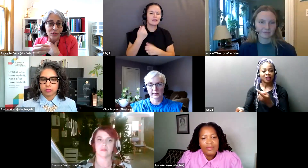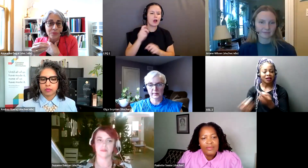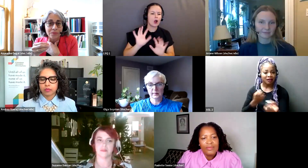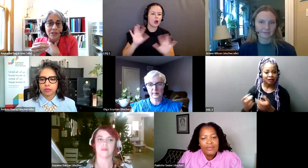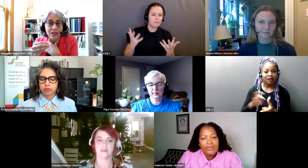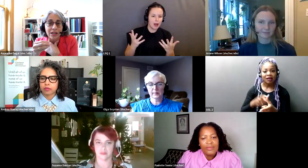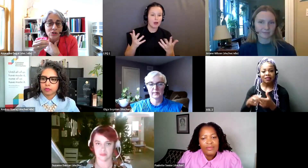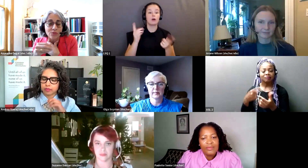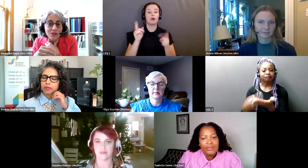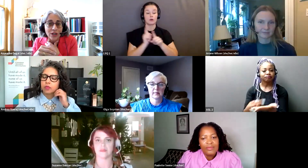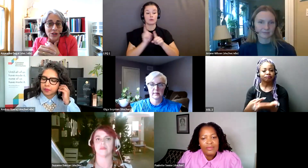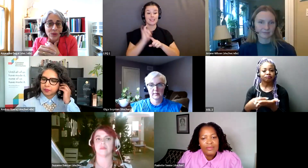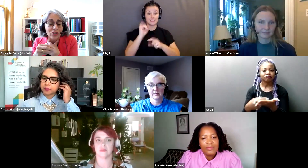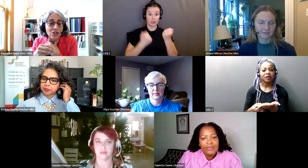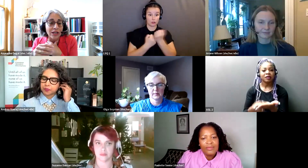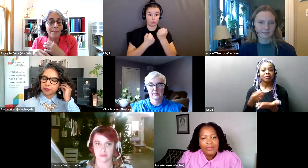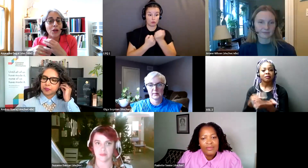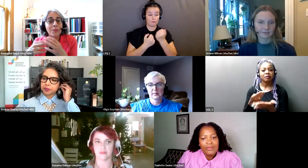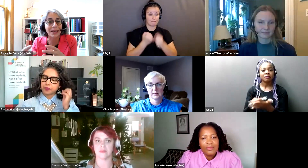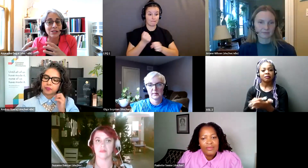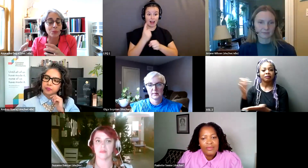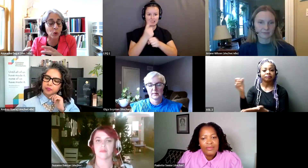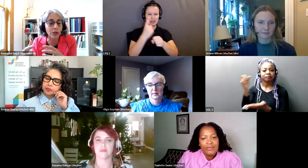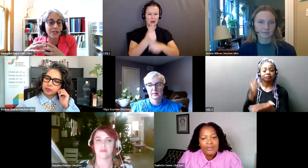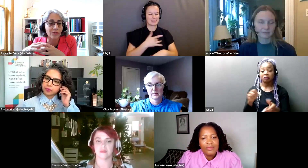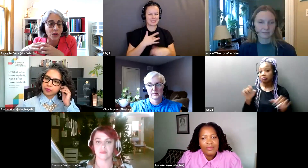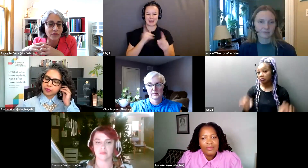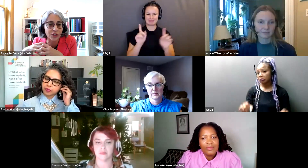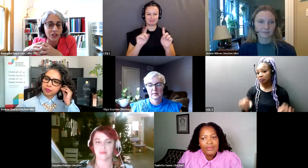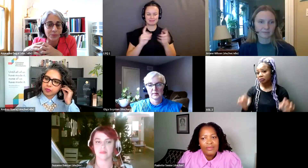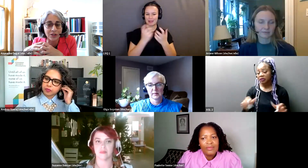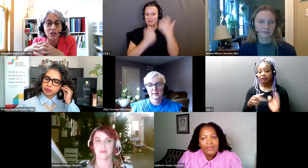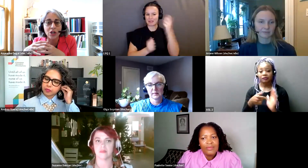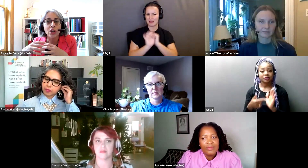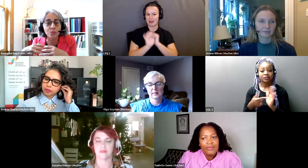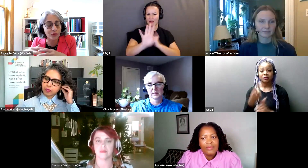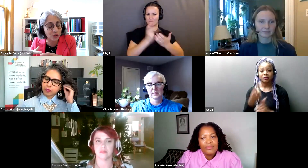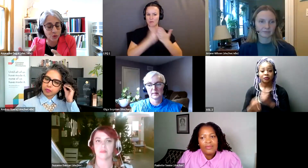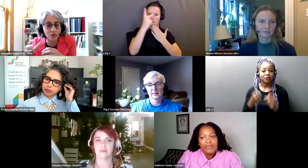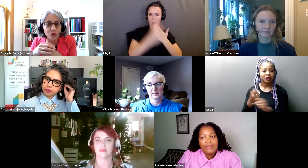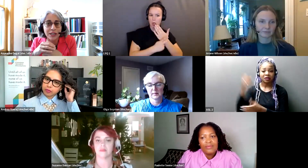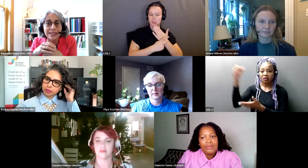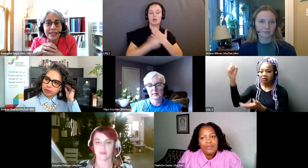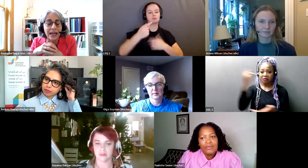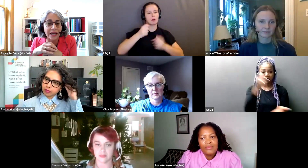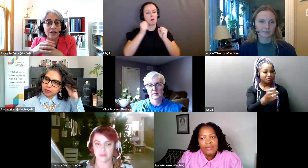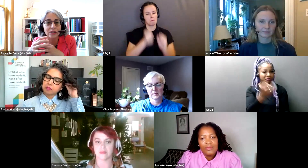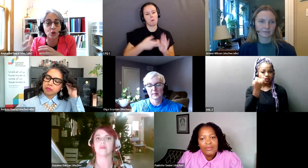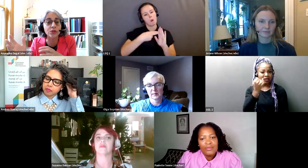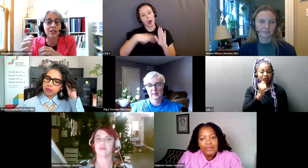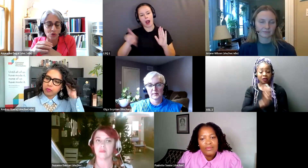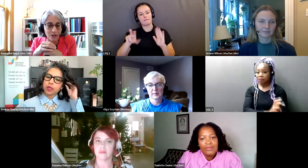exemple, les subventions annuelles ne sont la bonne place pour recevoir votre demande, nous pouvons toujours vous guider